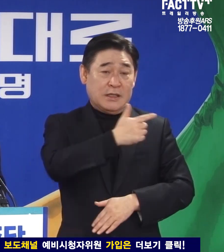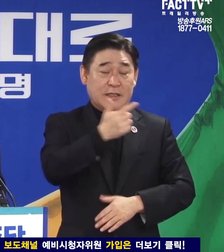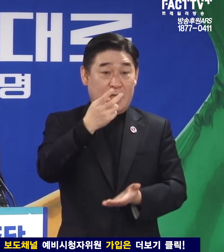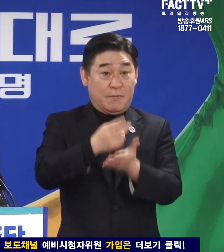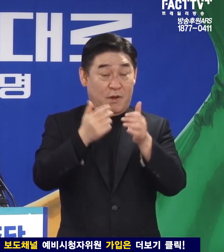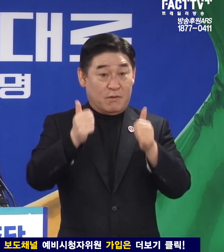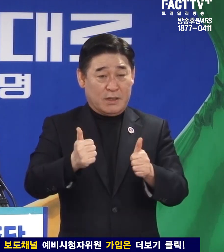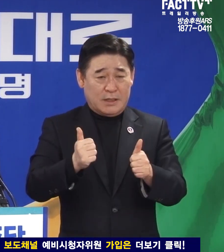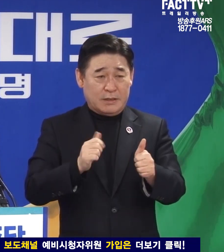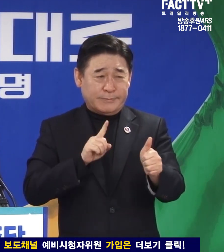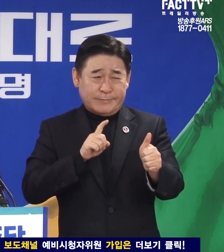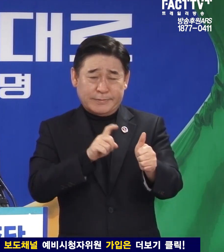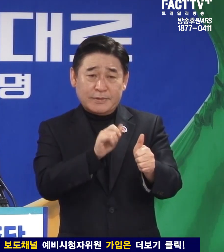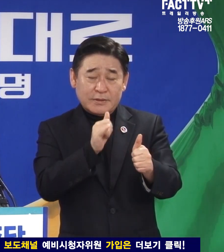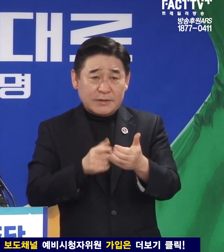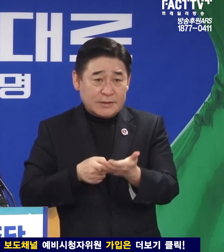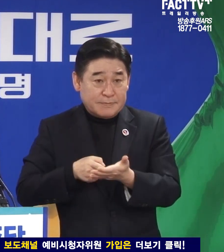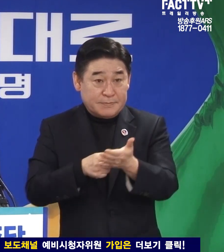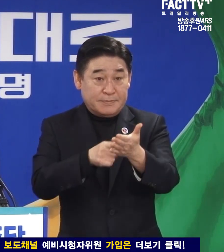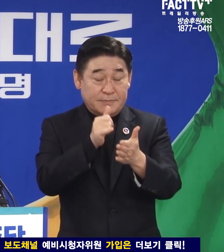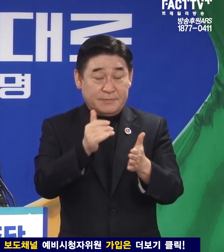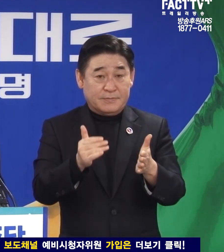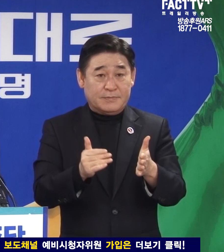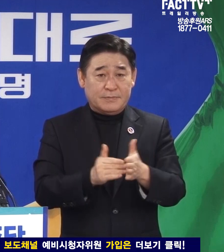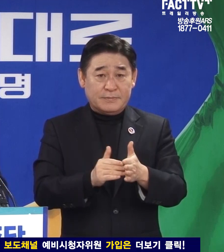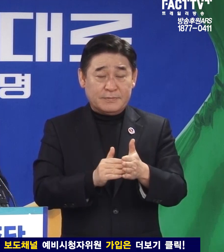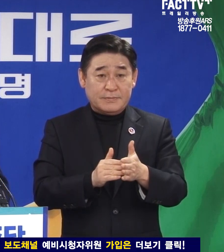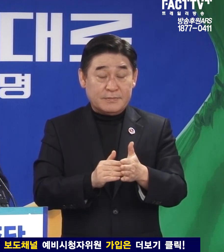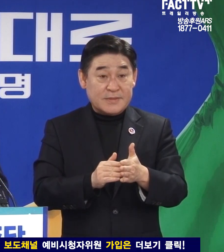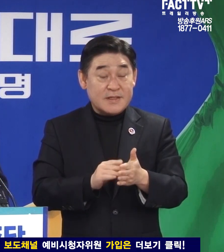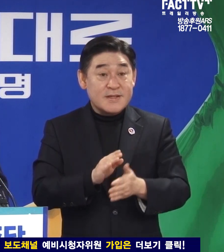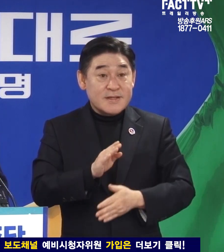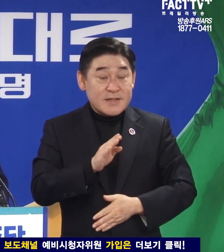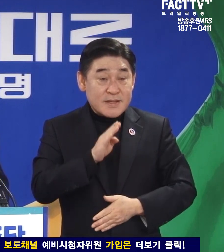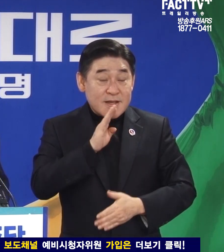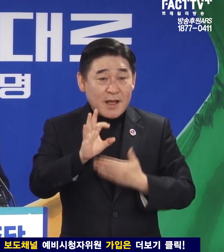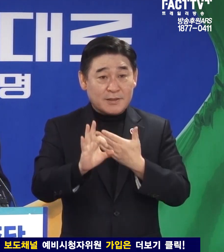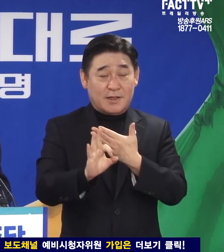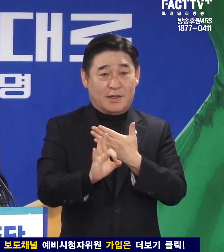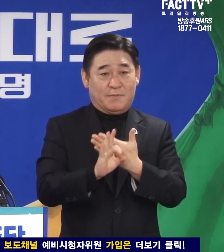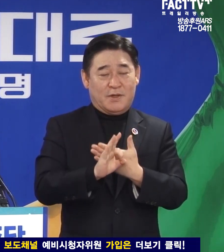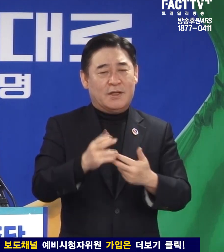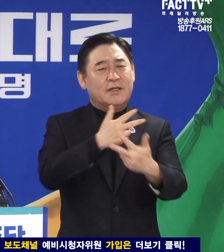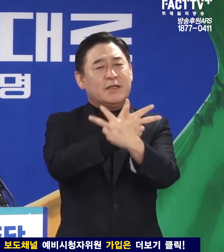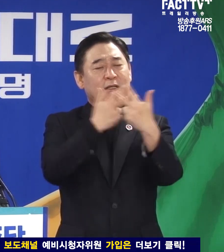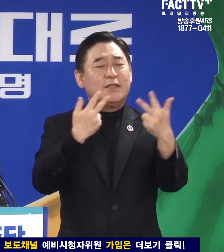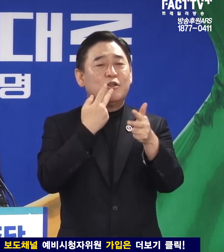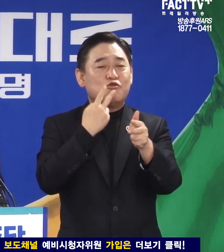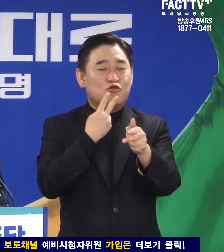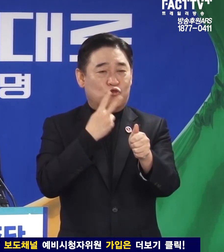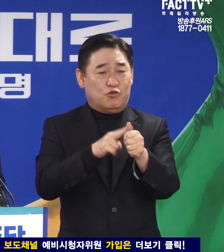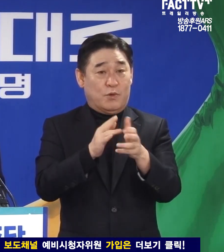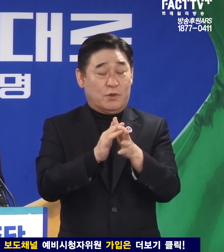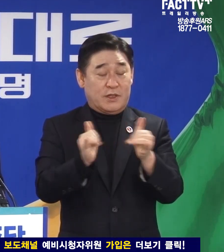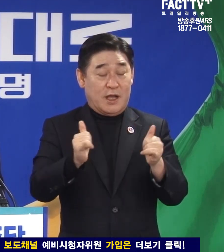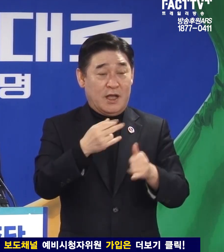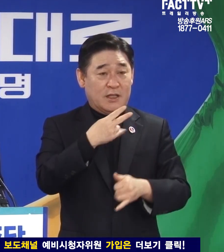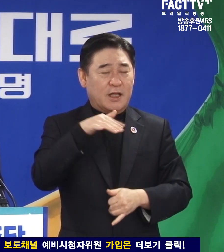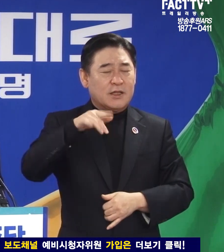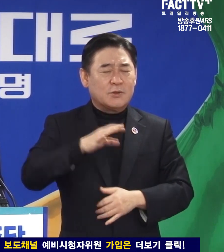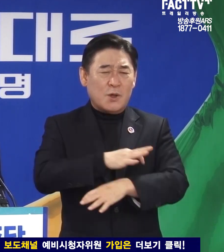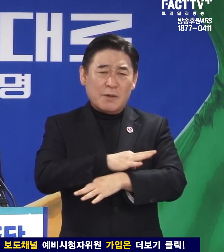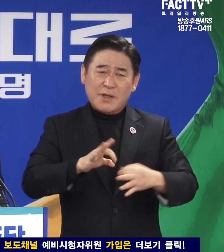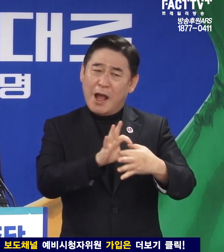의혹이 제기되었습니다. 이 의혹 제기가 사실이라면 이재명 후보가 대장동